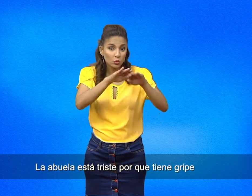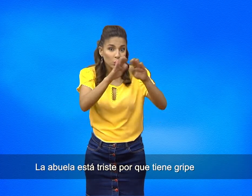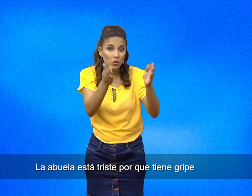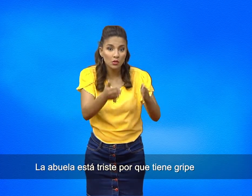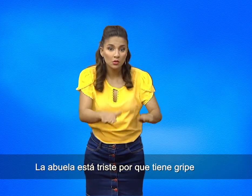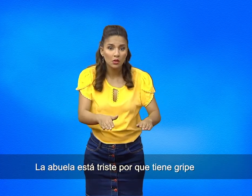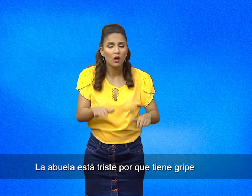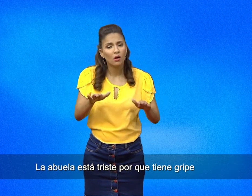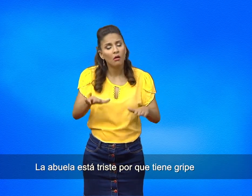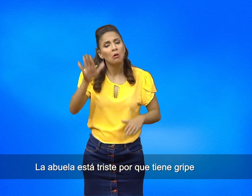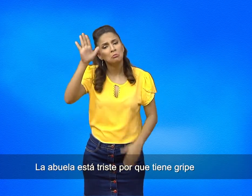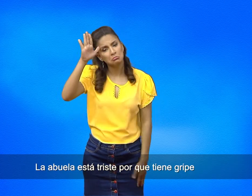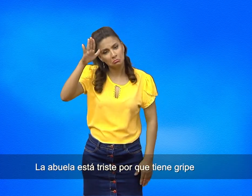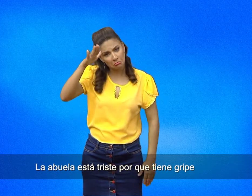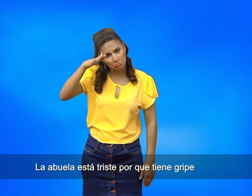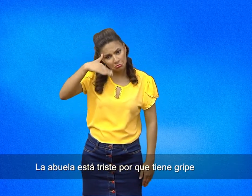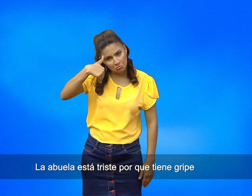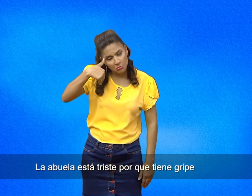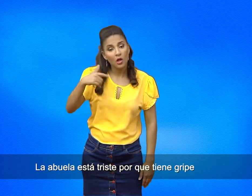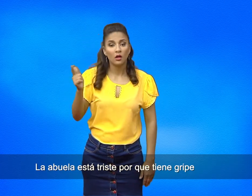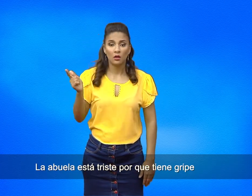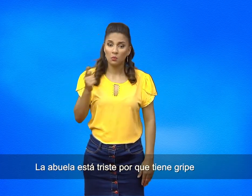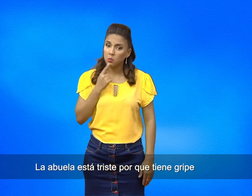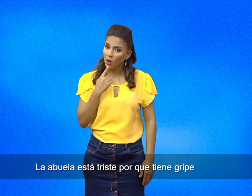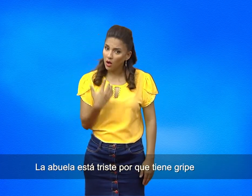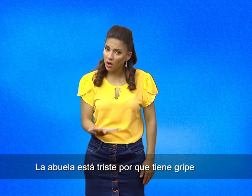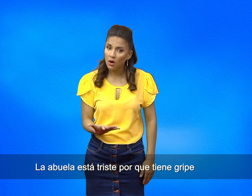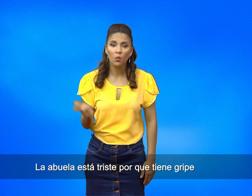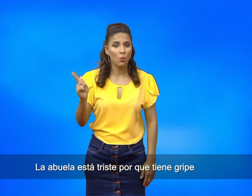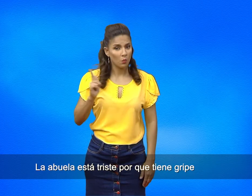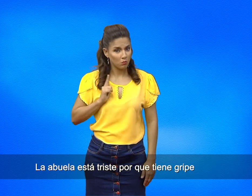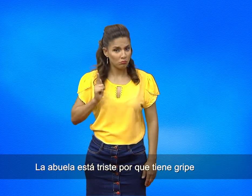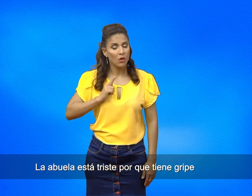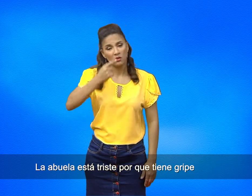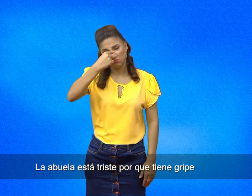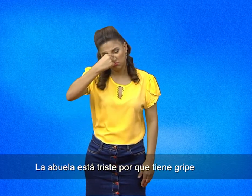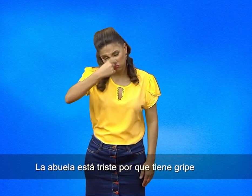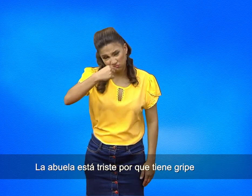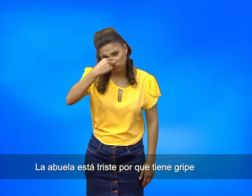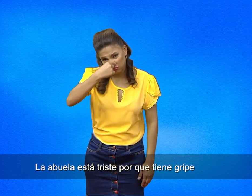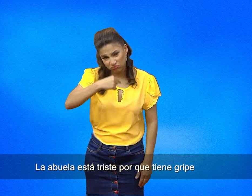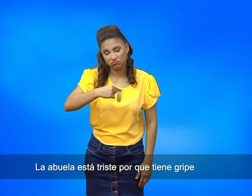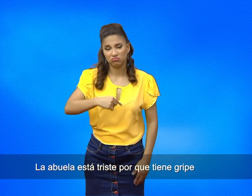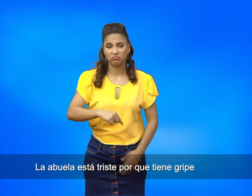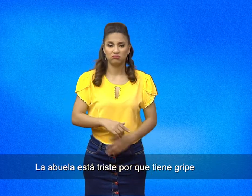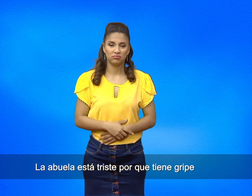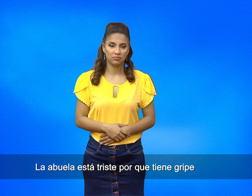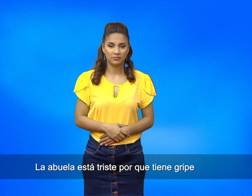la abuela está triste porque tiene gripe